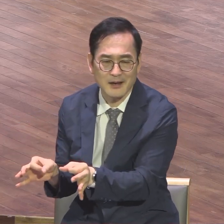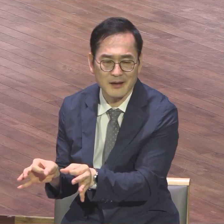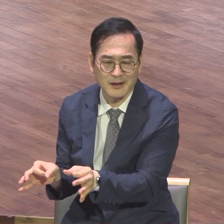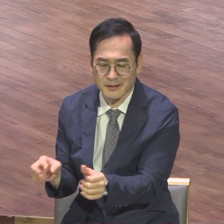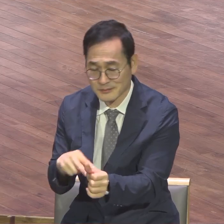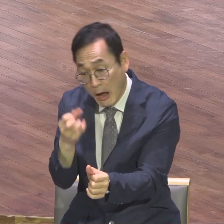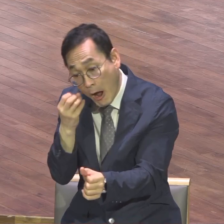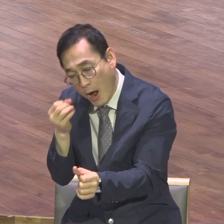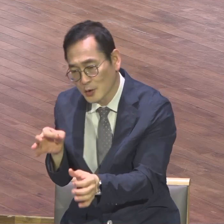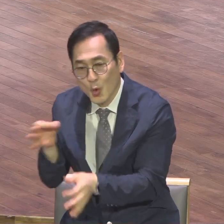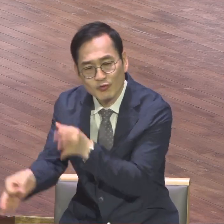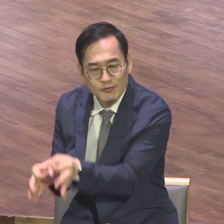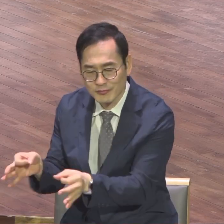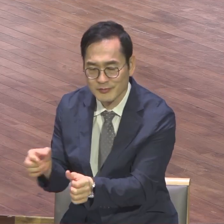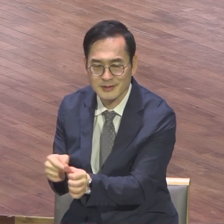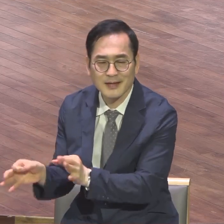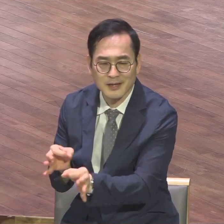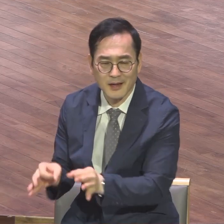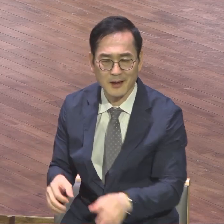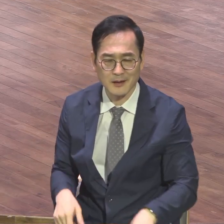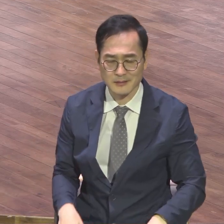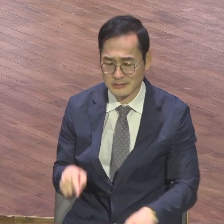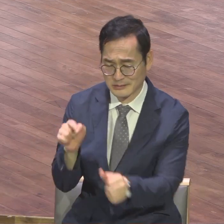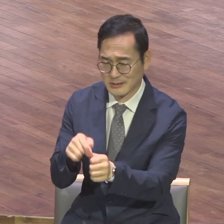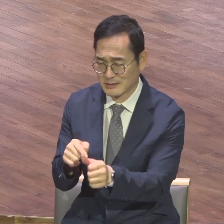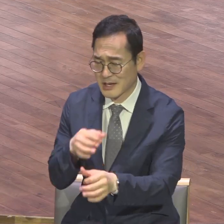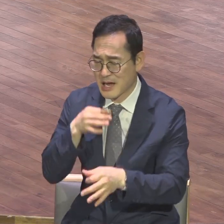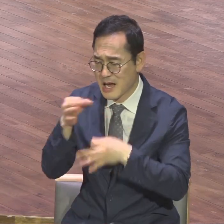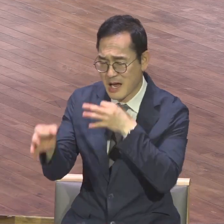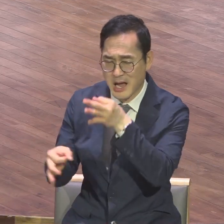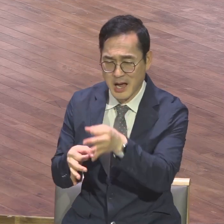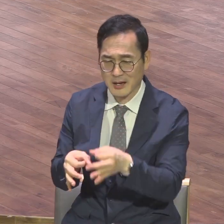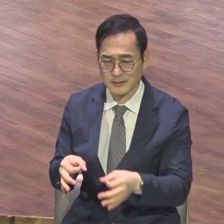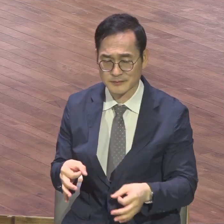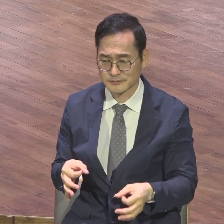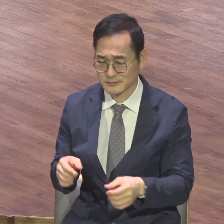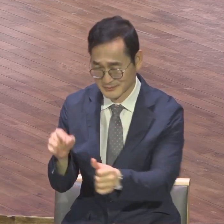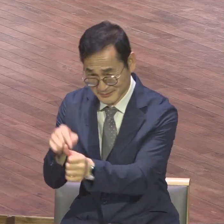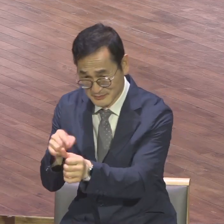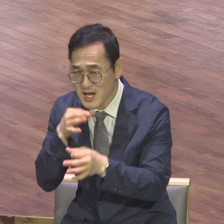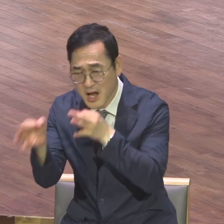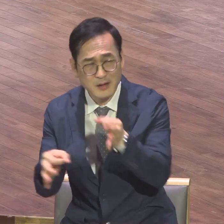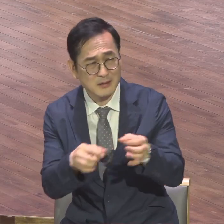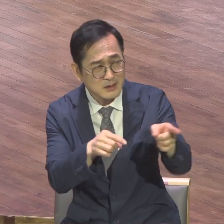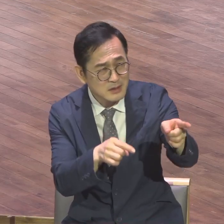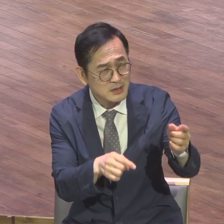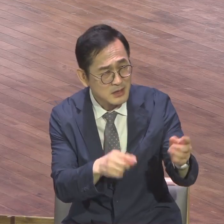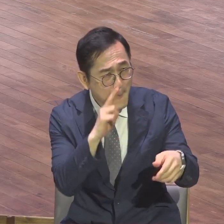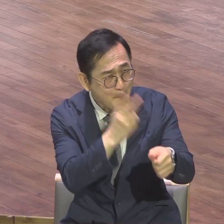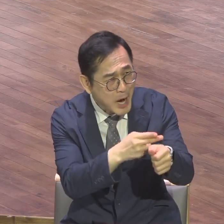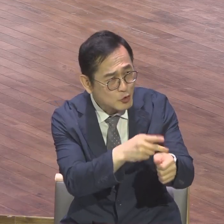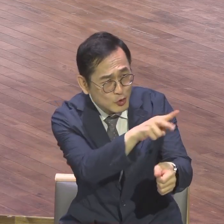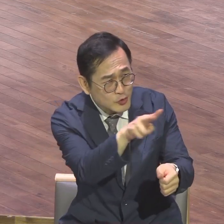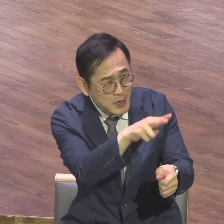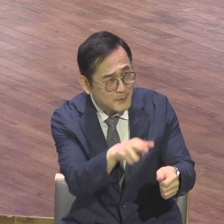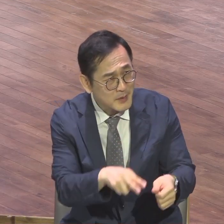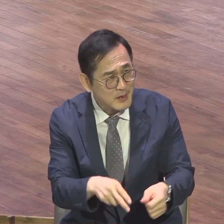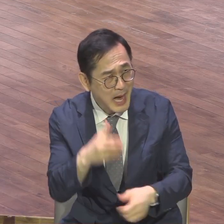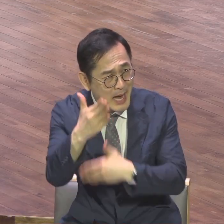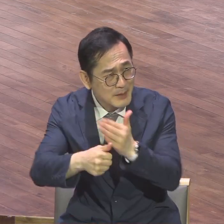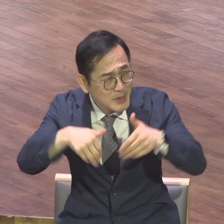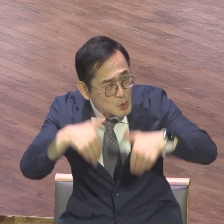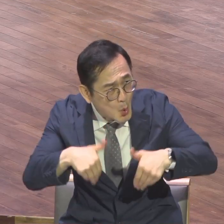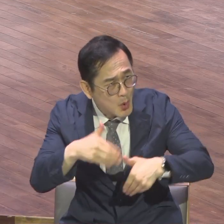따라와 소리질러 이르되 이 사람들은 지극히 높은 하나님의 종으로서 구원의 길을 너에게 전하는 자라